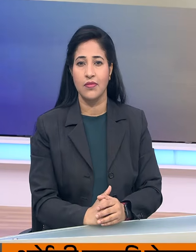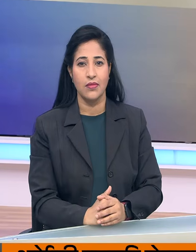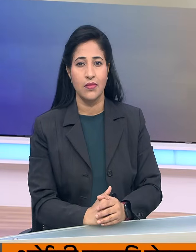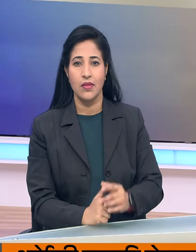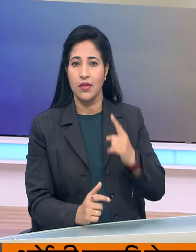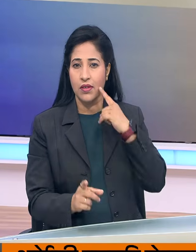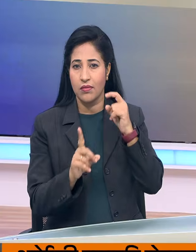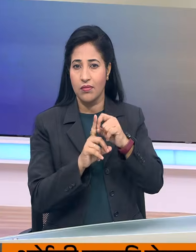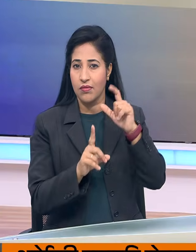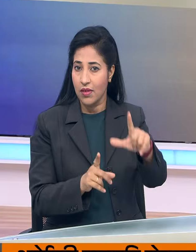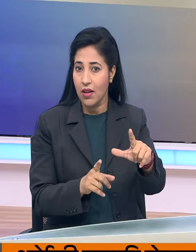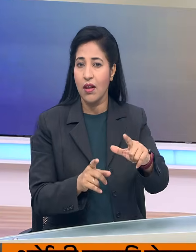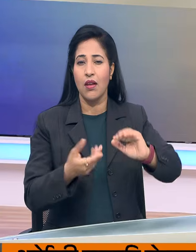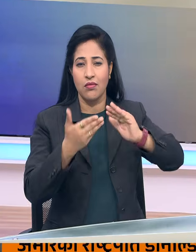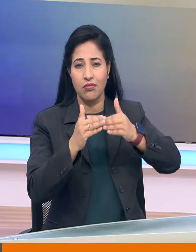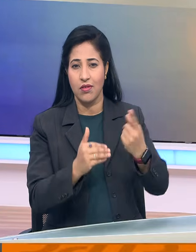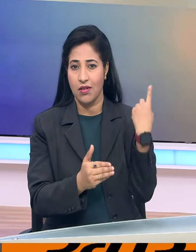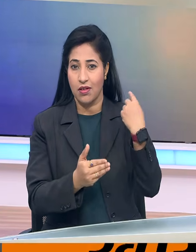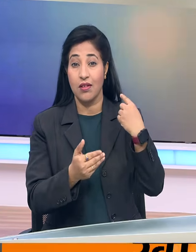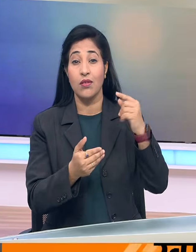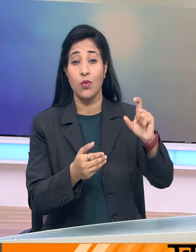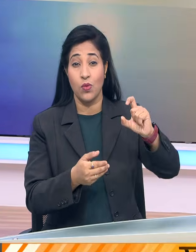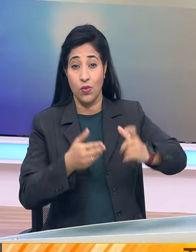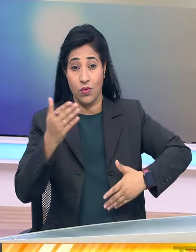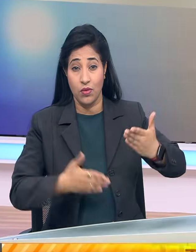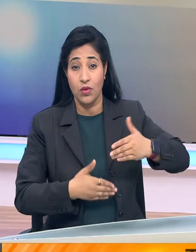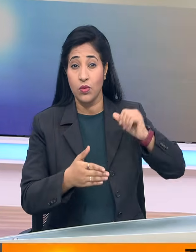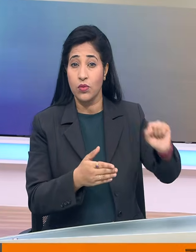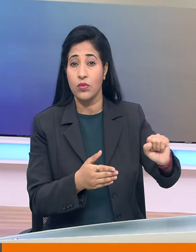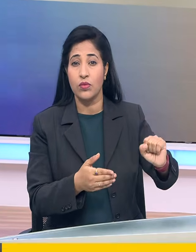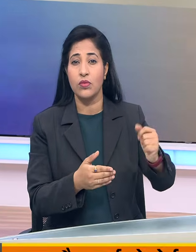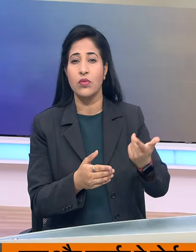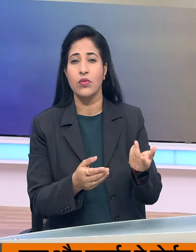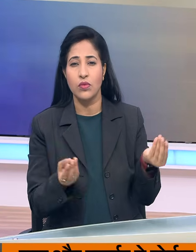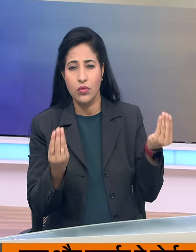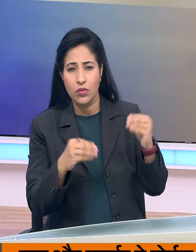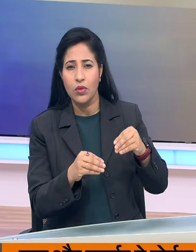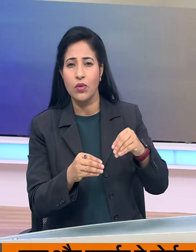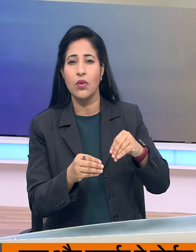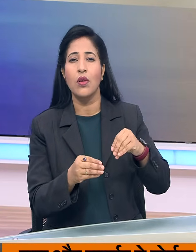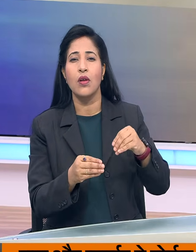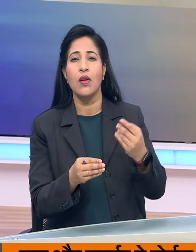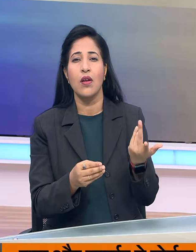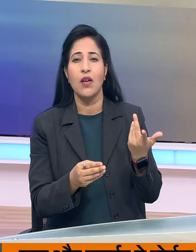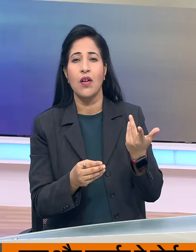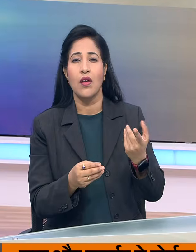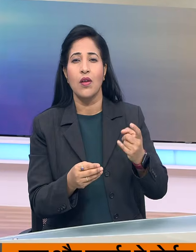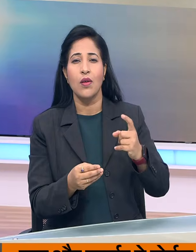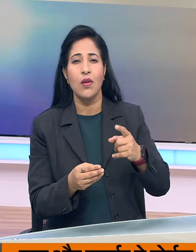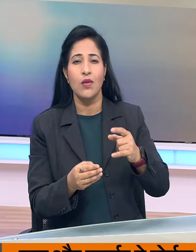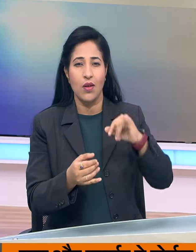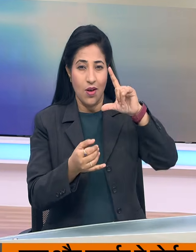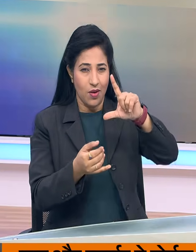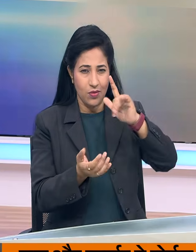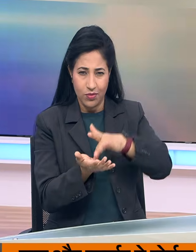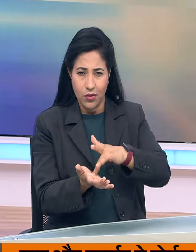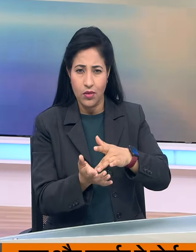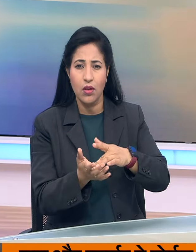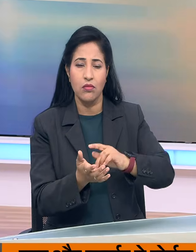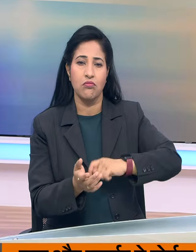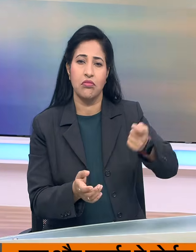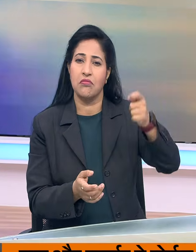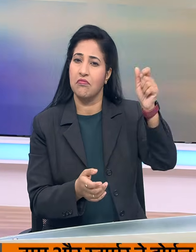इंडियन प्रीमियर लीग में कल खेले गए दूसरे मैच में कोलकाता नाइट राइडर्स ने सुपर ओवर में लखनऊ सुपर जायंट्स को मात